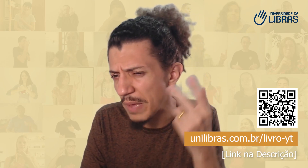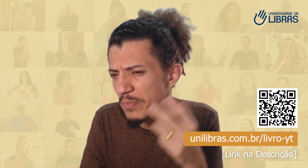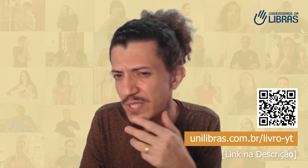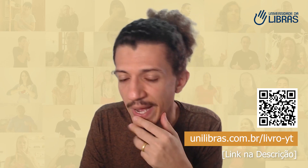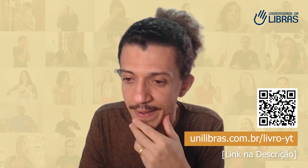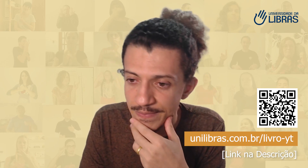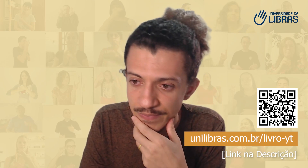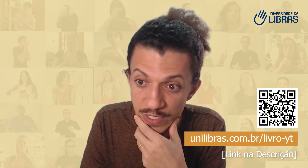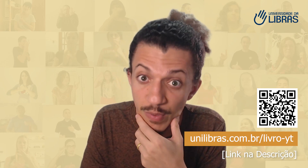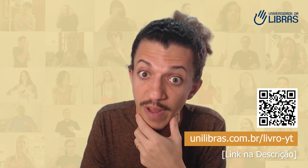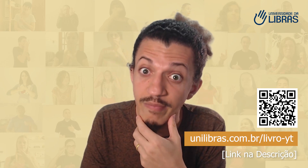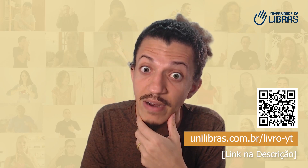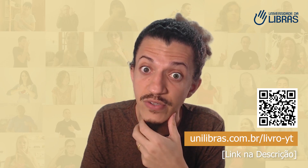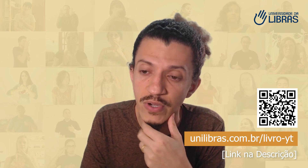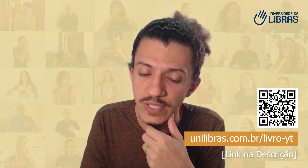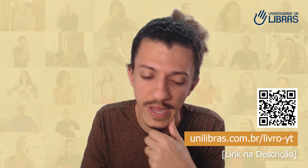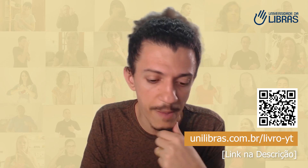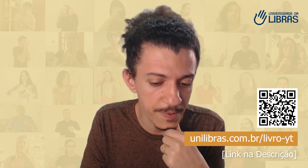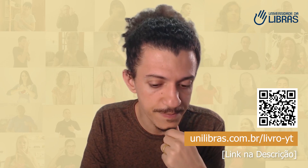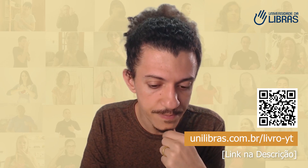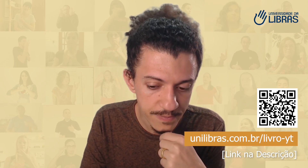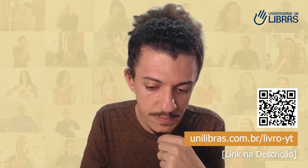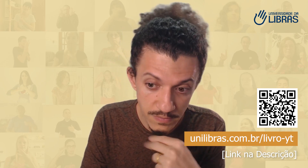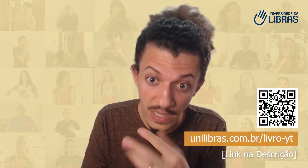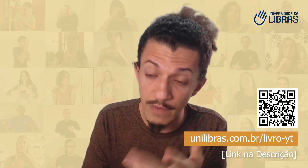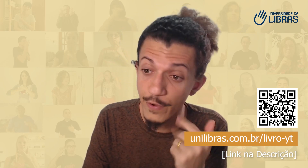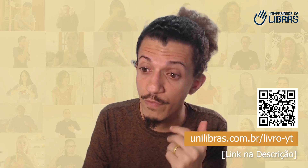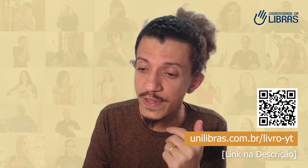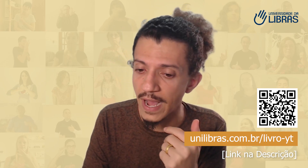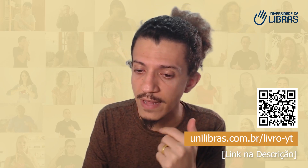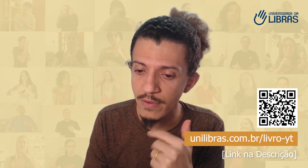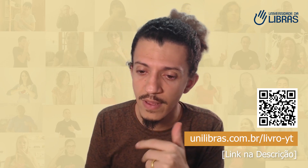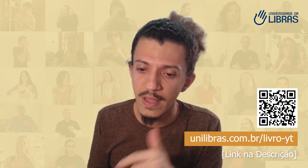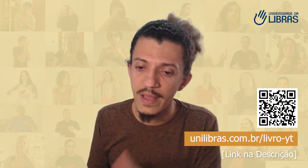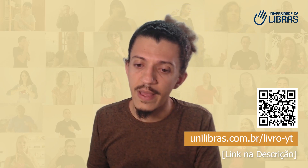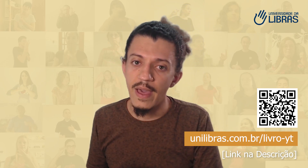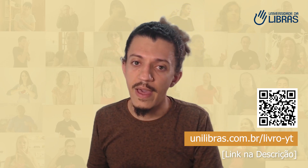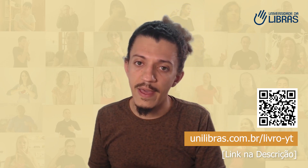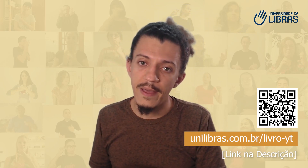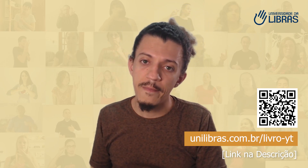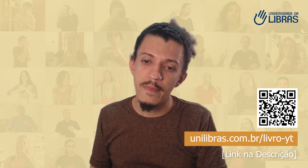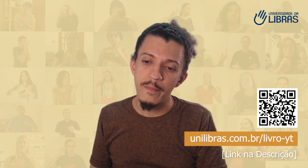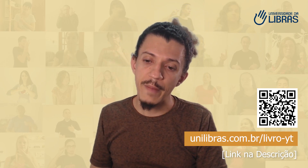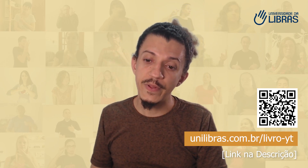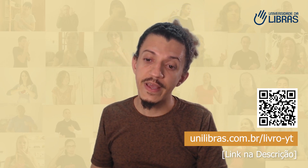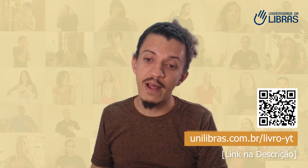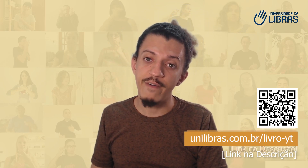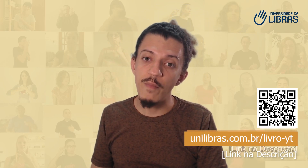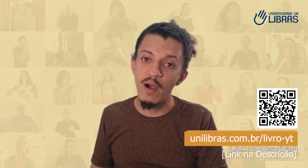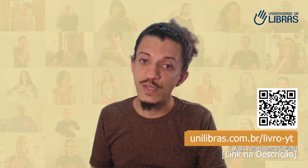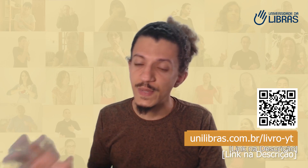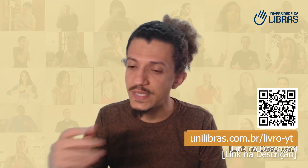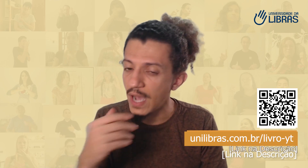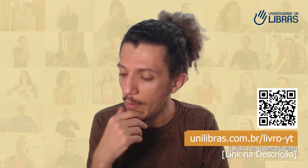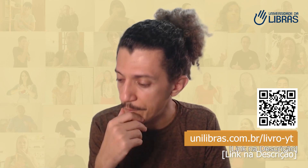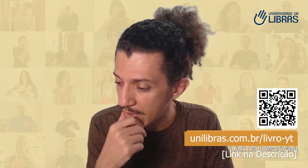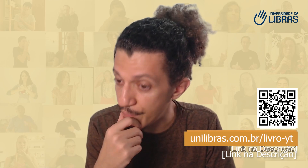tempo já, né? A gente morava em Belo Horizonte na época. Ele foi convidado para poder gravar uma aula especial. Fiz